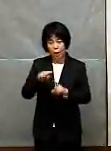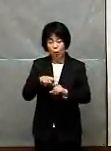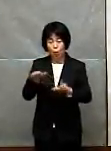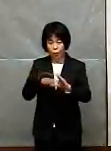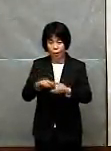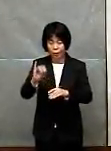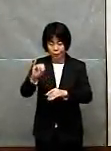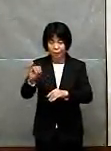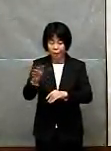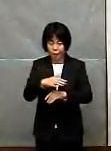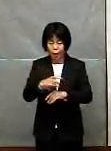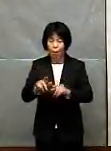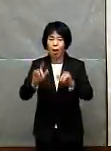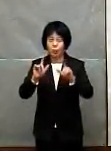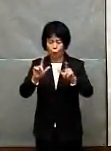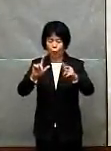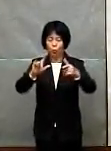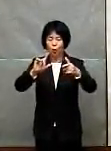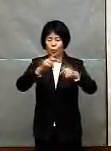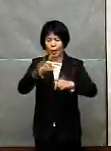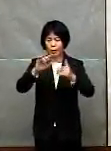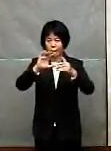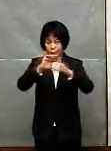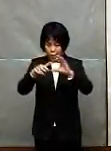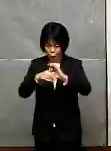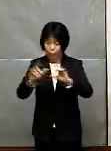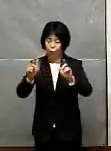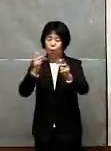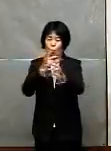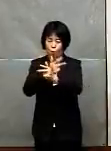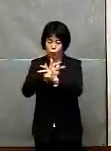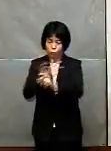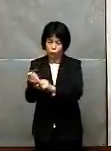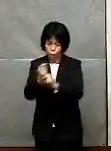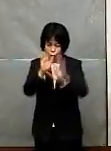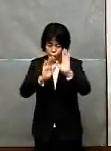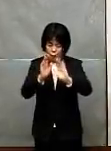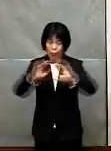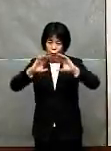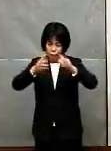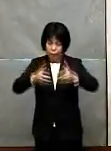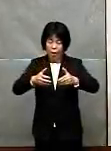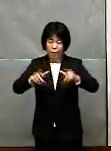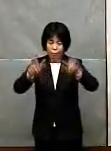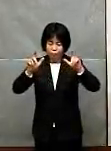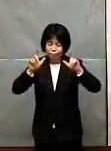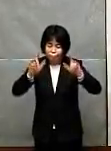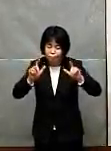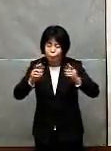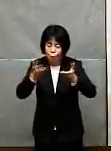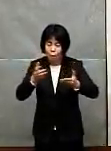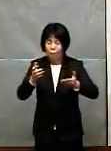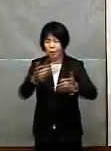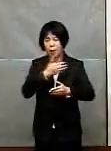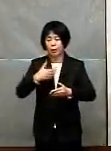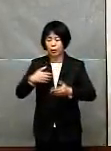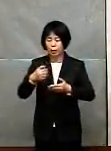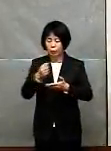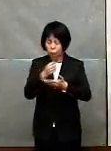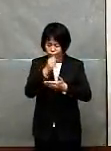は、東京大会は東北の復興の姿を世界に発信してもらえる最高の機会であ